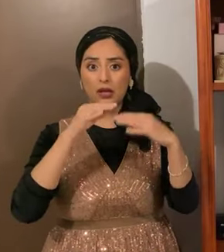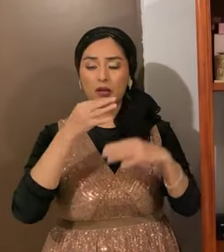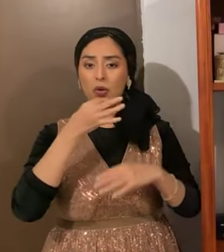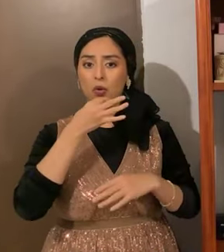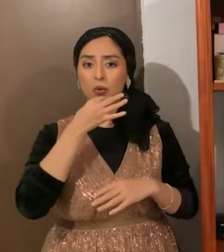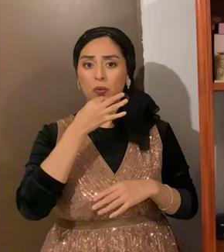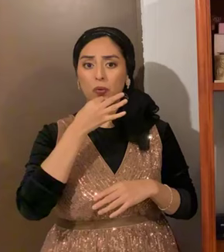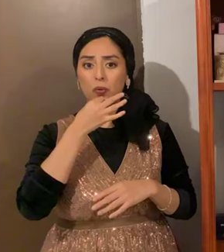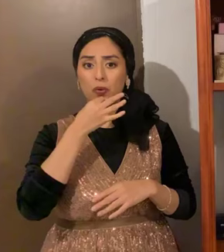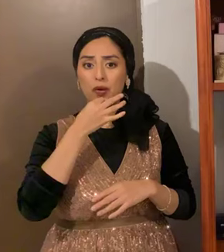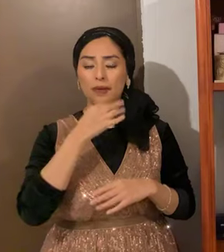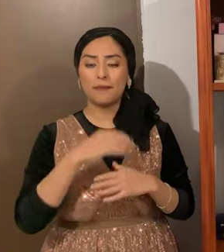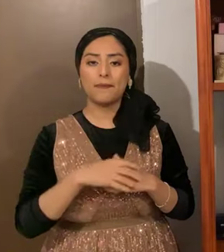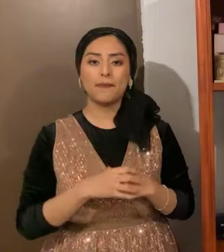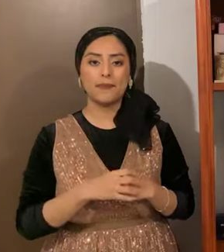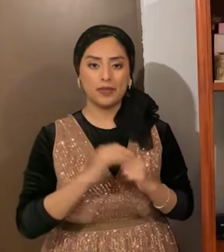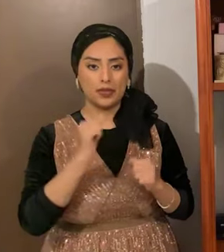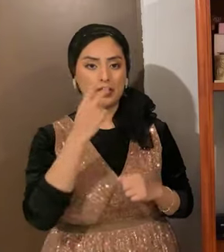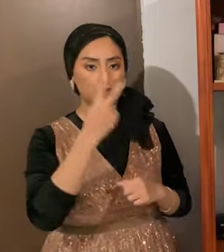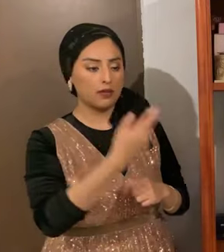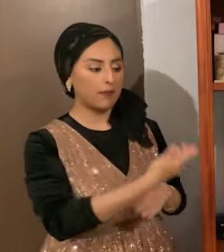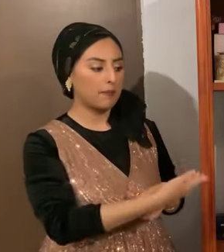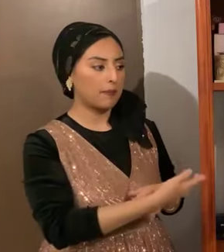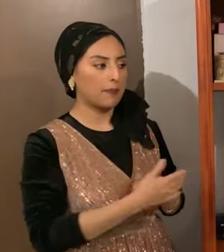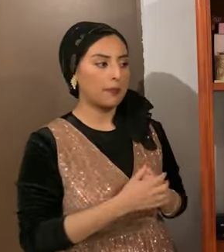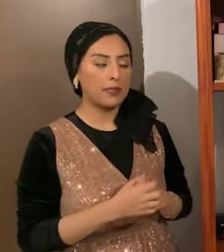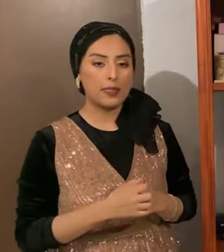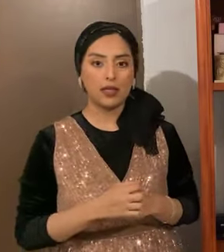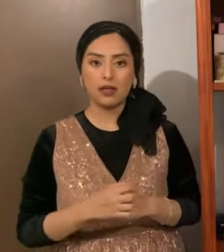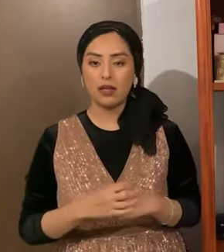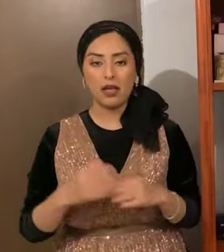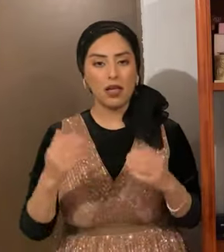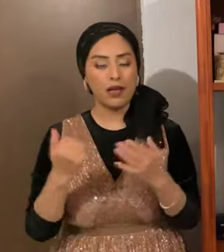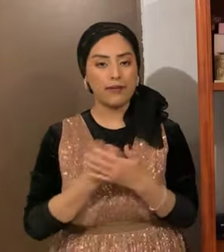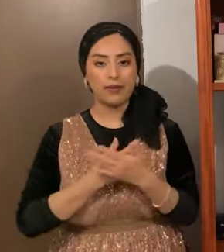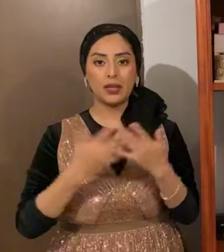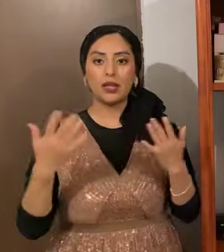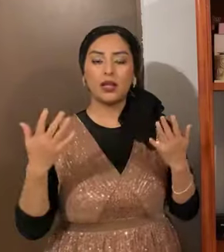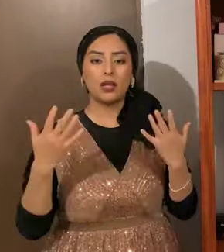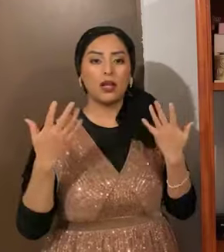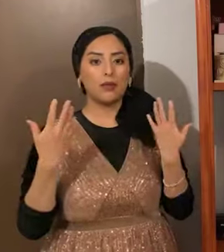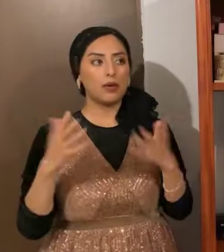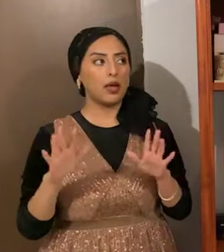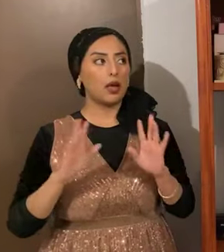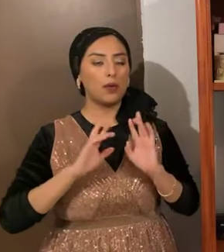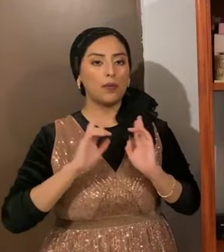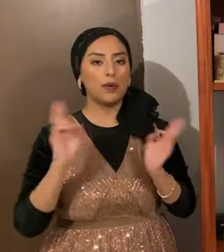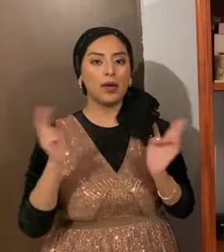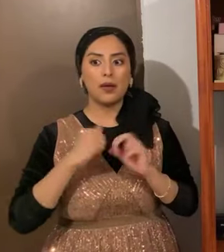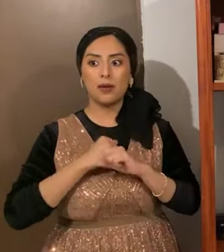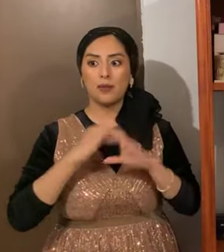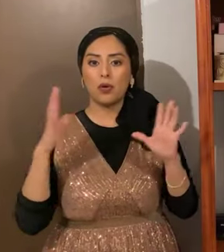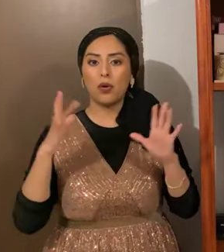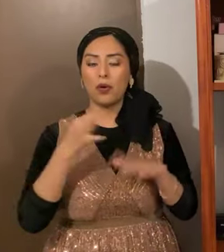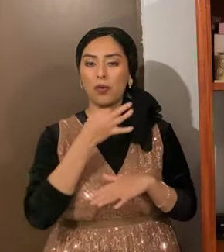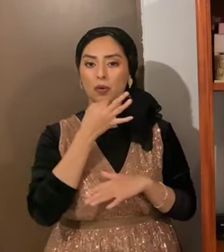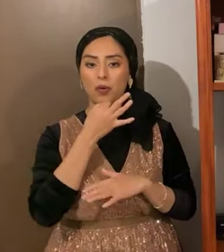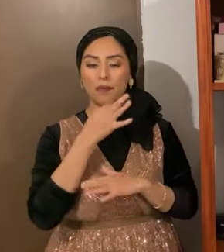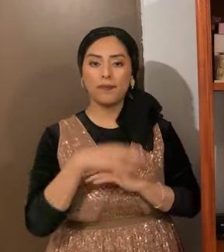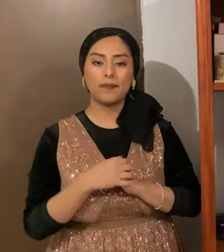las puertas. Y ahí ustedes pueden ver lo demás, pero ya todo está ya listo por estallar.